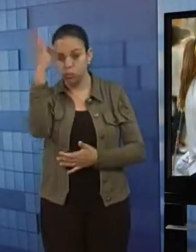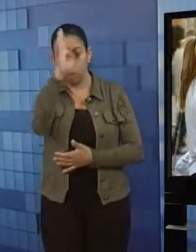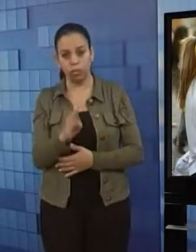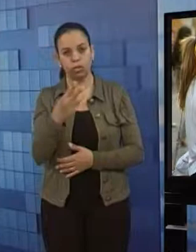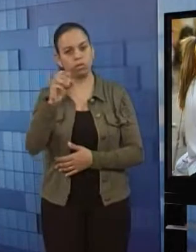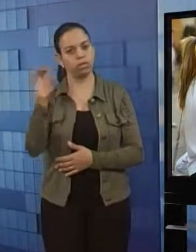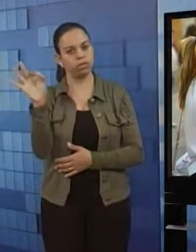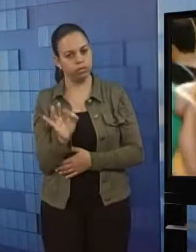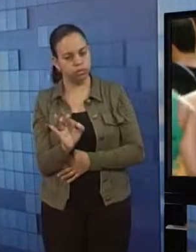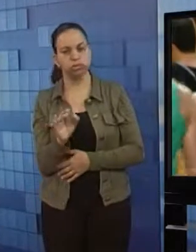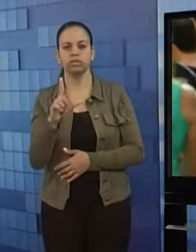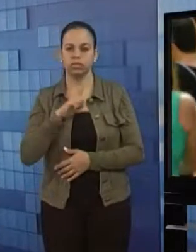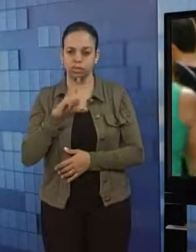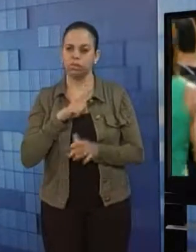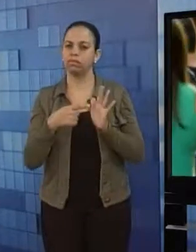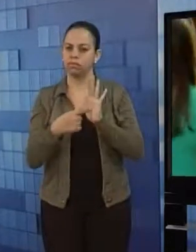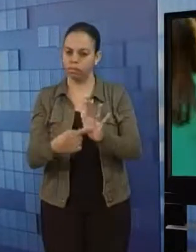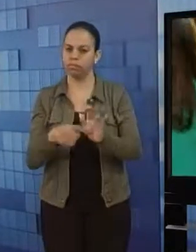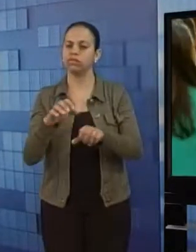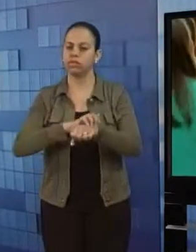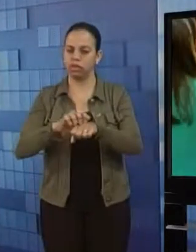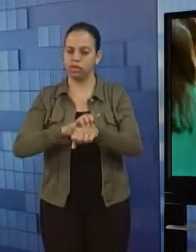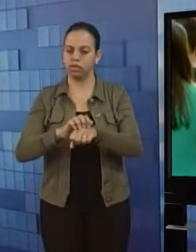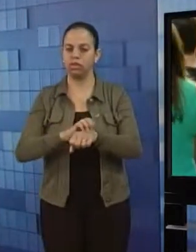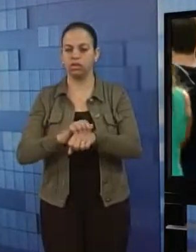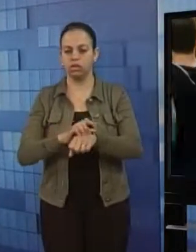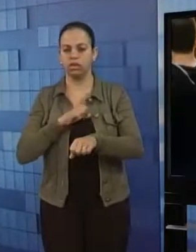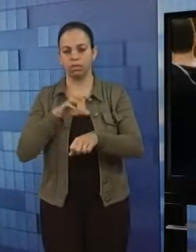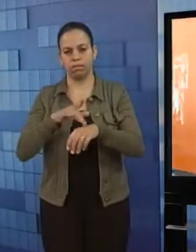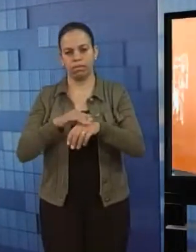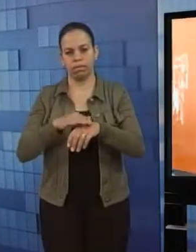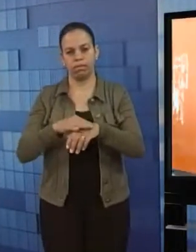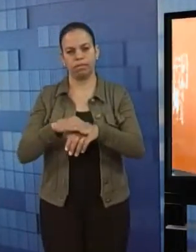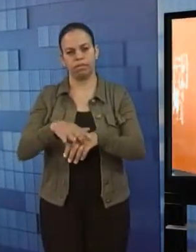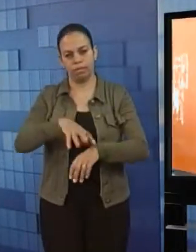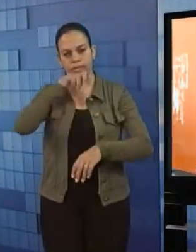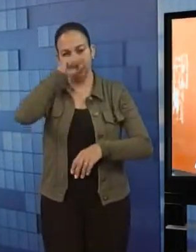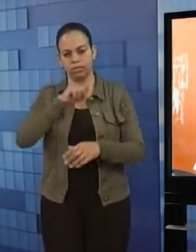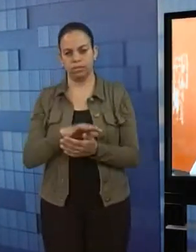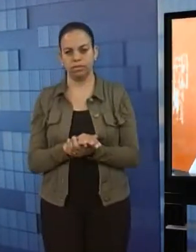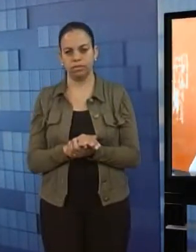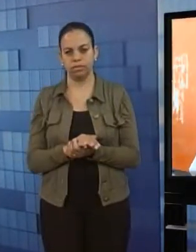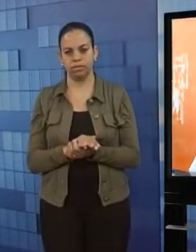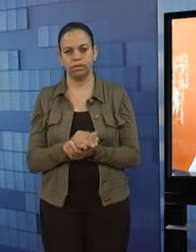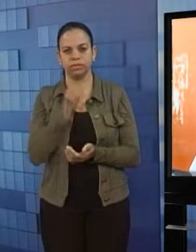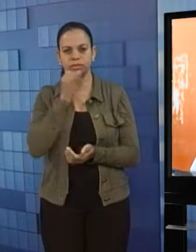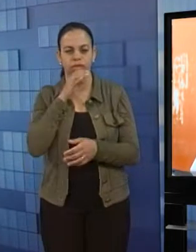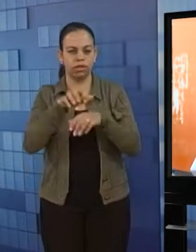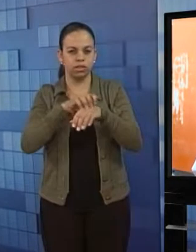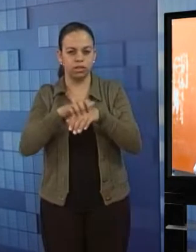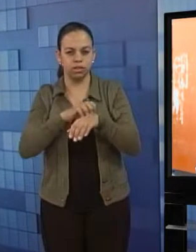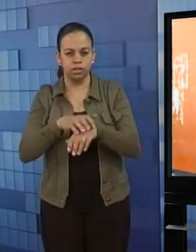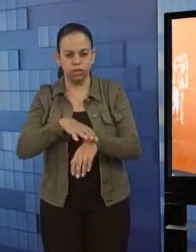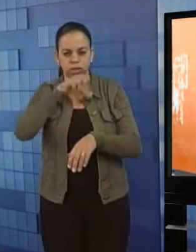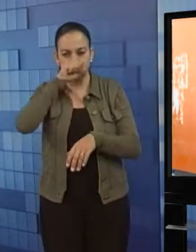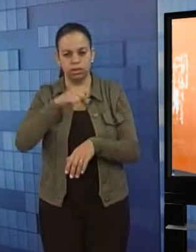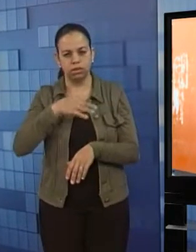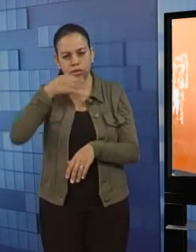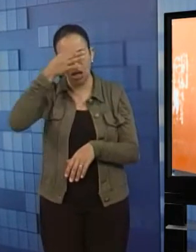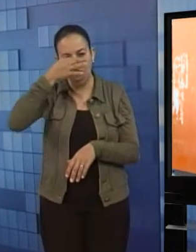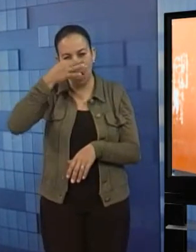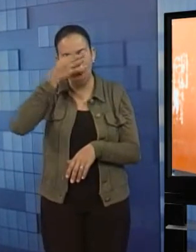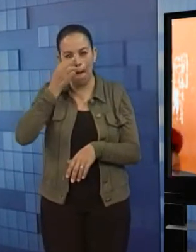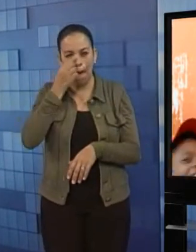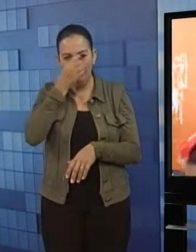da população brasileira apresenta algum tipo de alergia respiratória. Tem uma alergia na respiração, a parte do